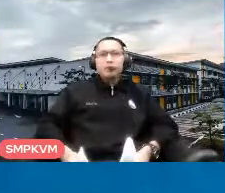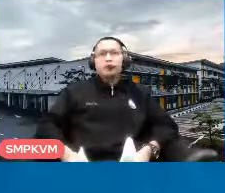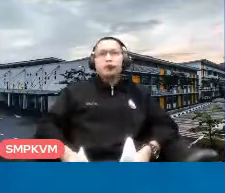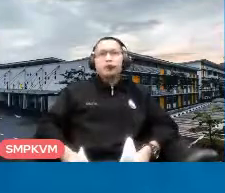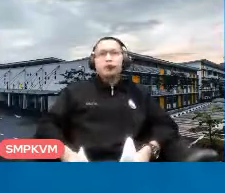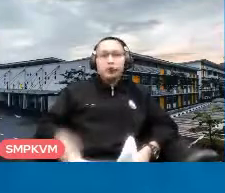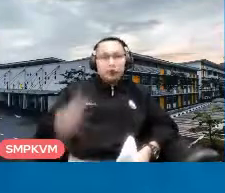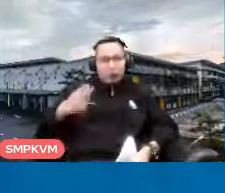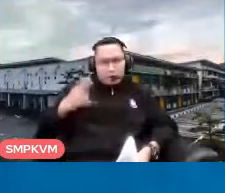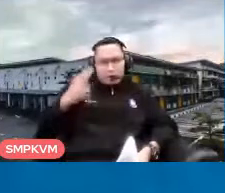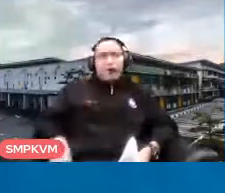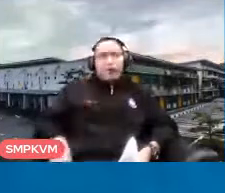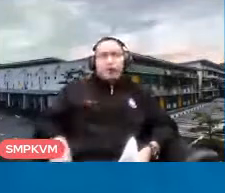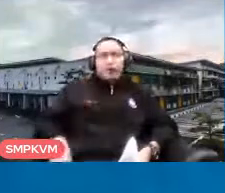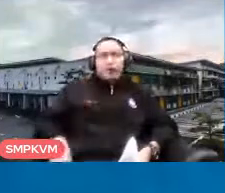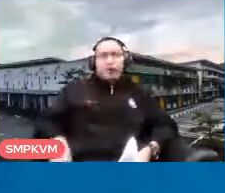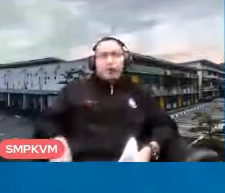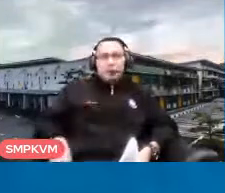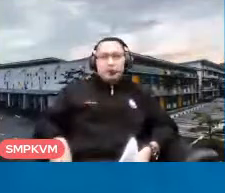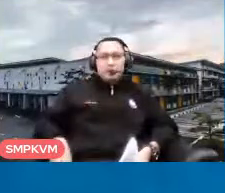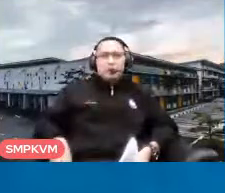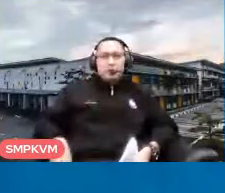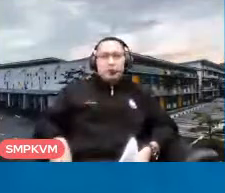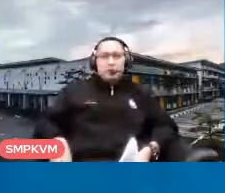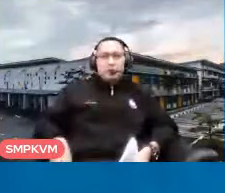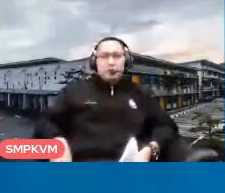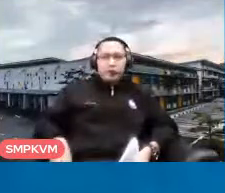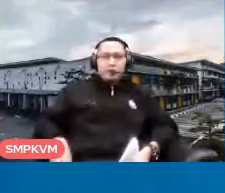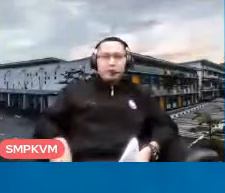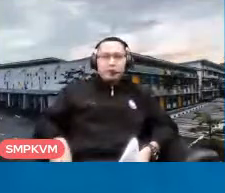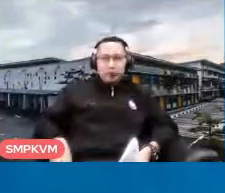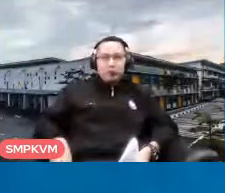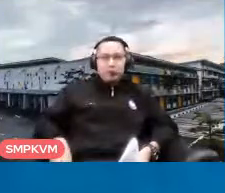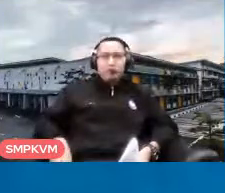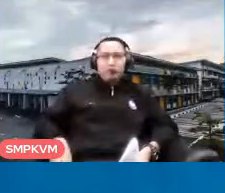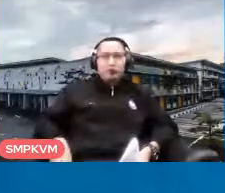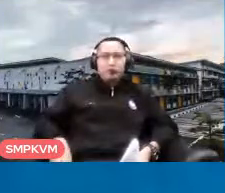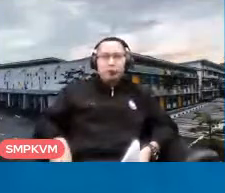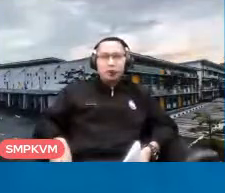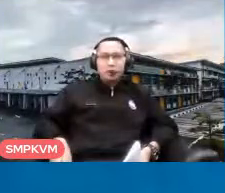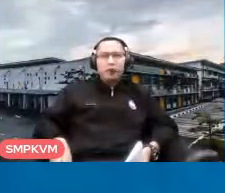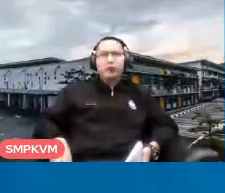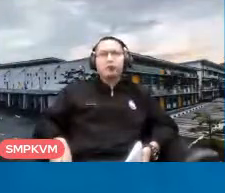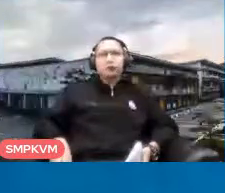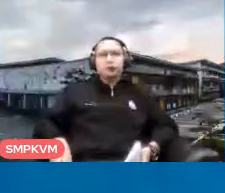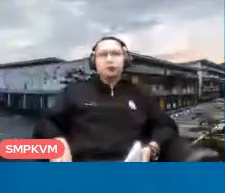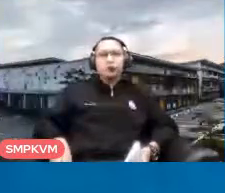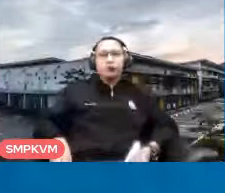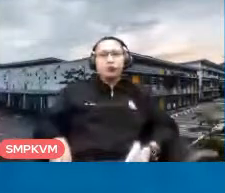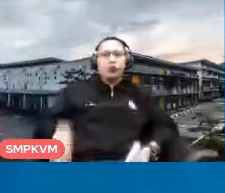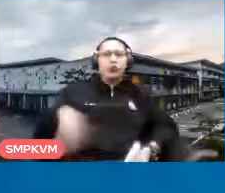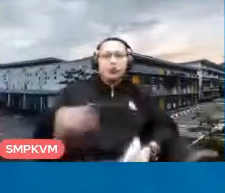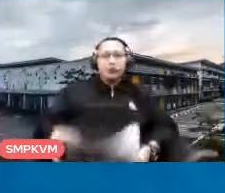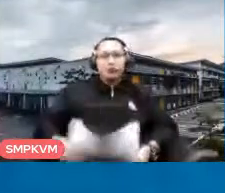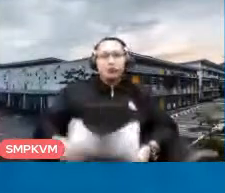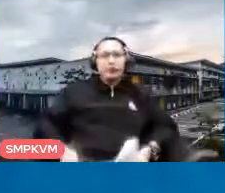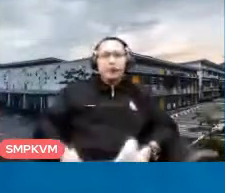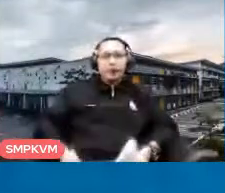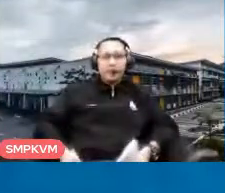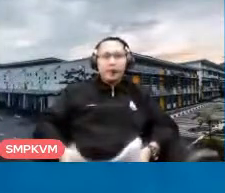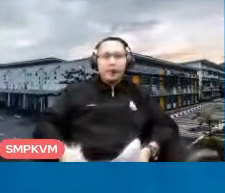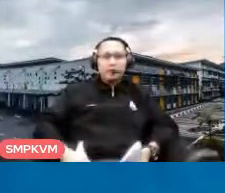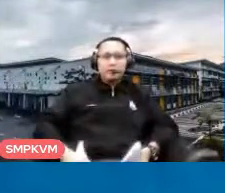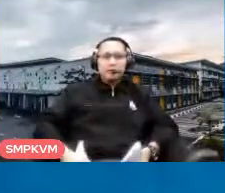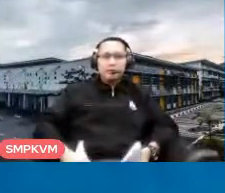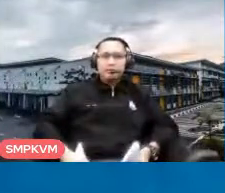tak tumpul lah pacar guna gunting Kai tahu lagu TKW andalkan mesra seolah kamu Doh pilihan